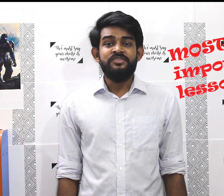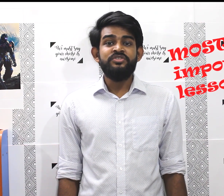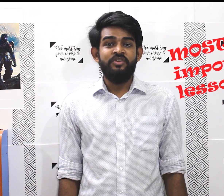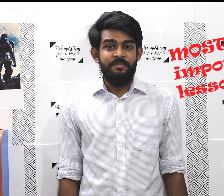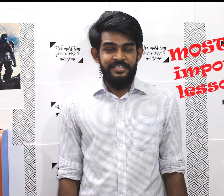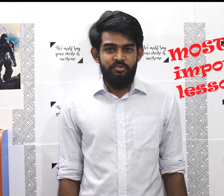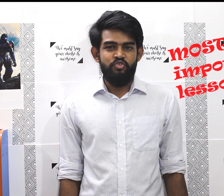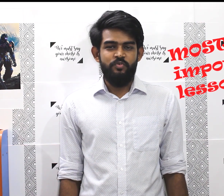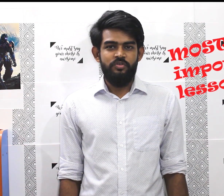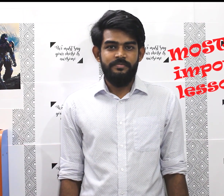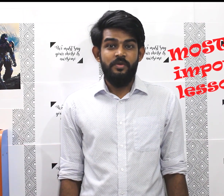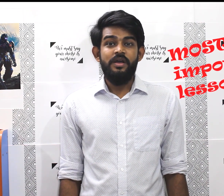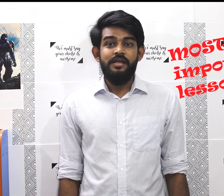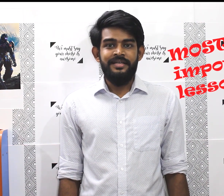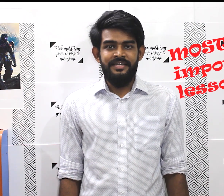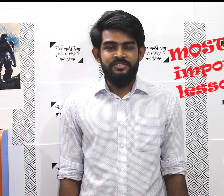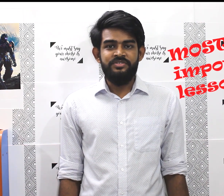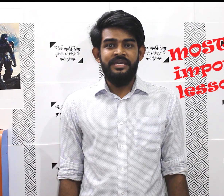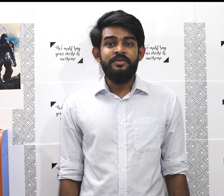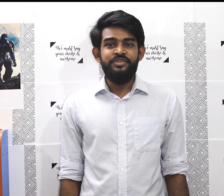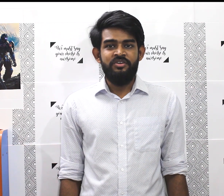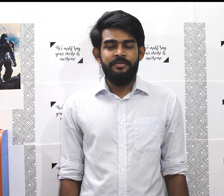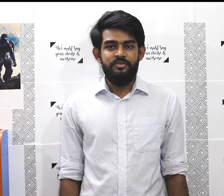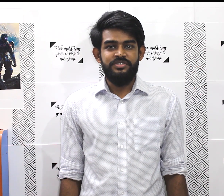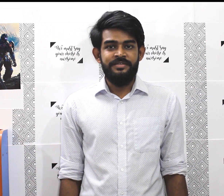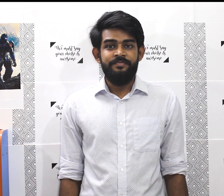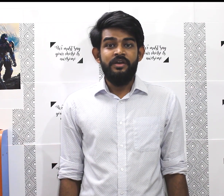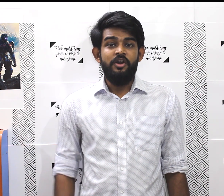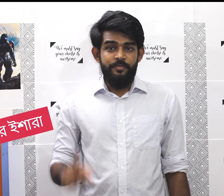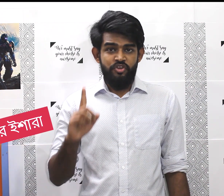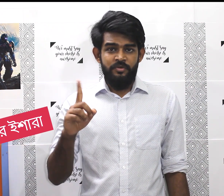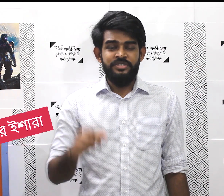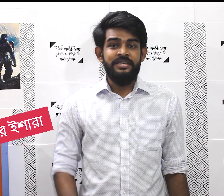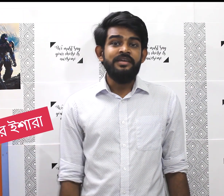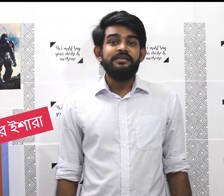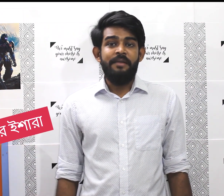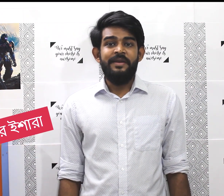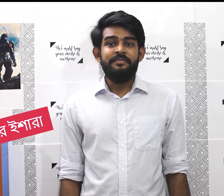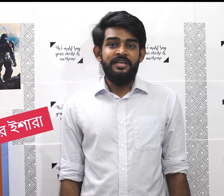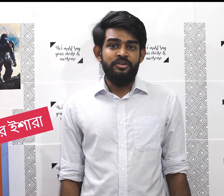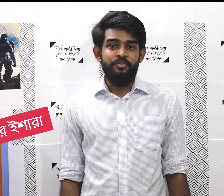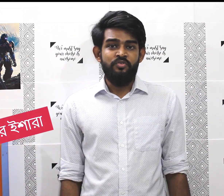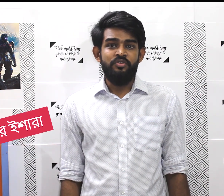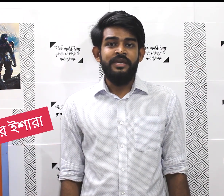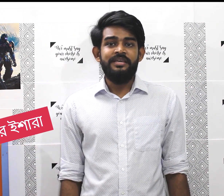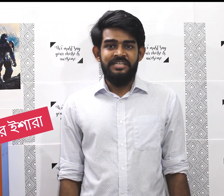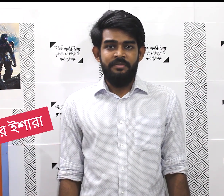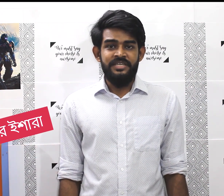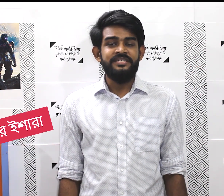লেসনটি অনেক বেশি গুরুত্বপূর্ণ। আজকের লেসনটিকে আমি দুইটি অংশে ভাগ করছি। প্রথম অংশে আমি পারিবারিক সম্পর্কগুলোকে ইশারা ভাষায়